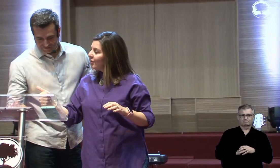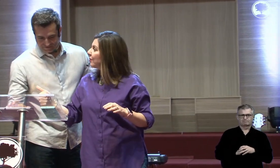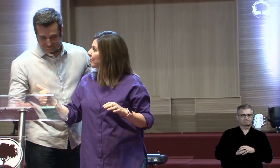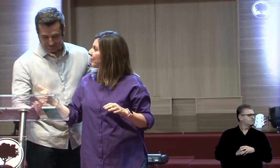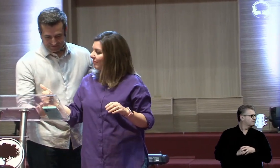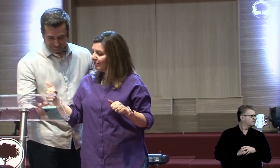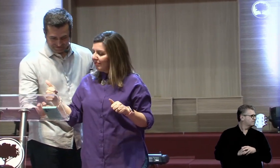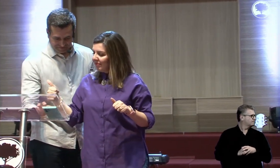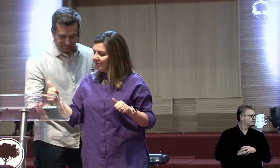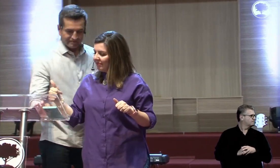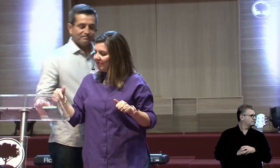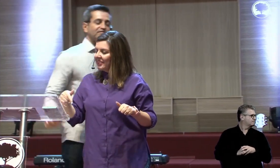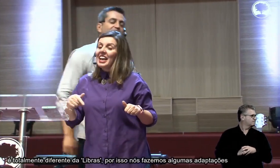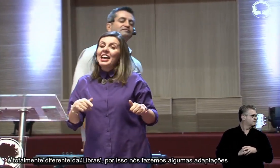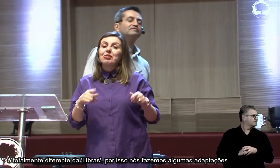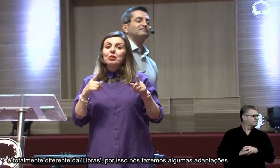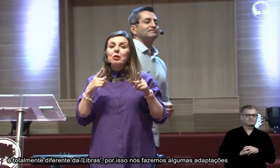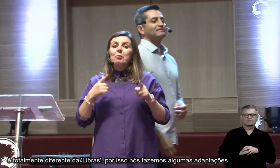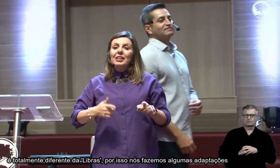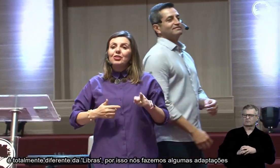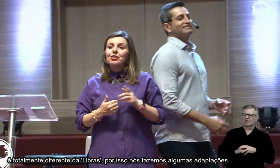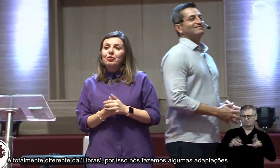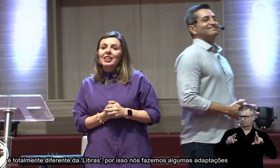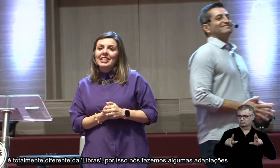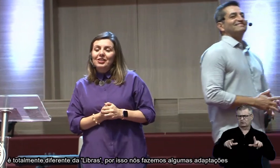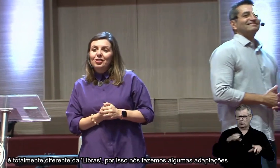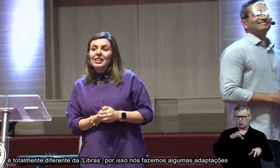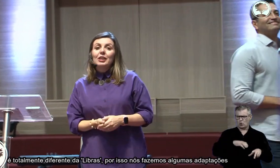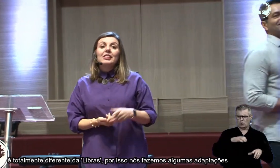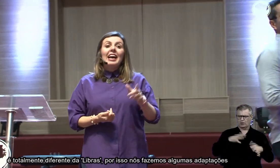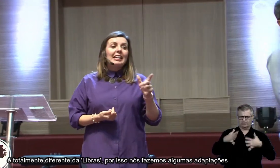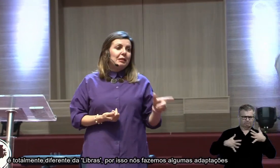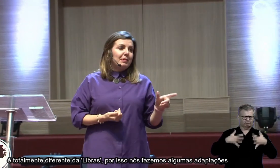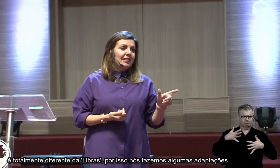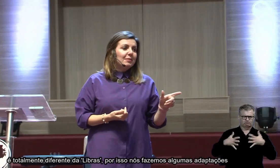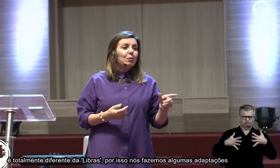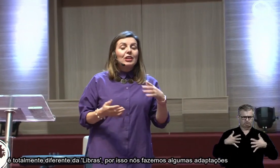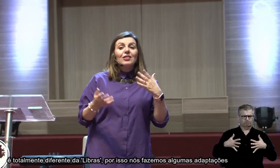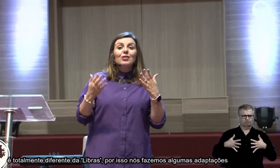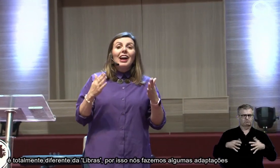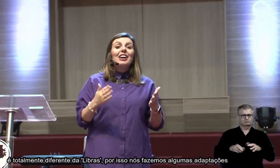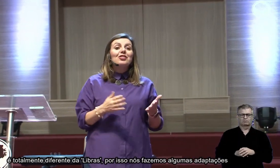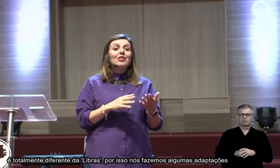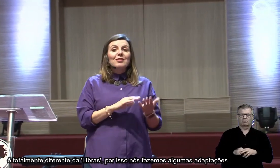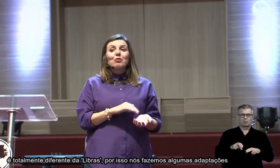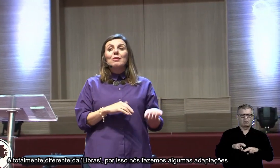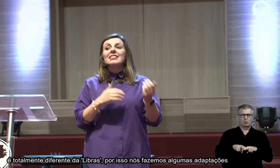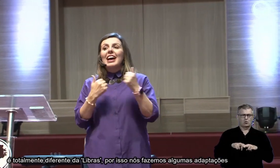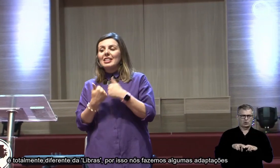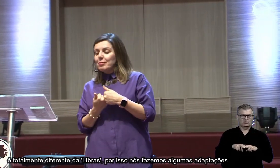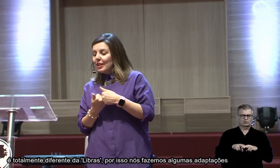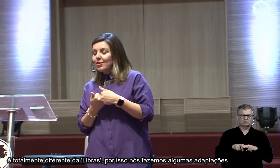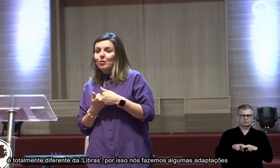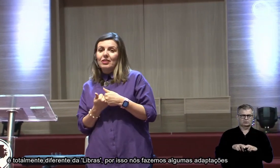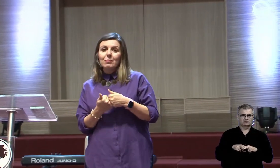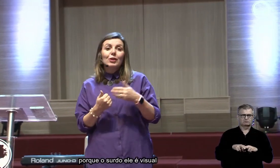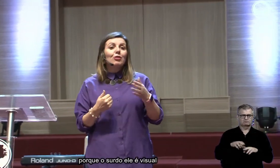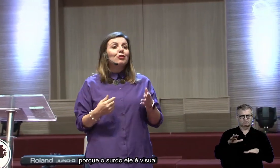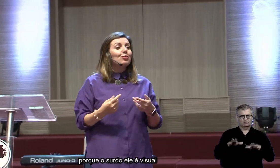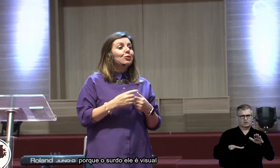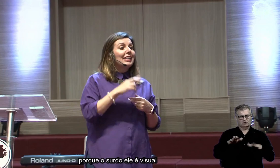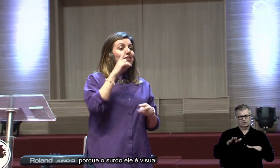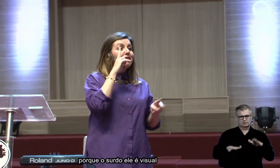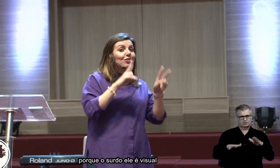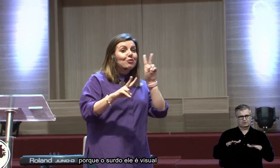Isso. É totalmente diferente da Libras. Por isso a gente faz algumas adaptações,